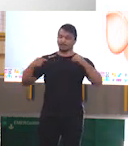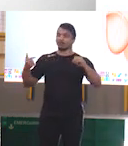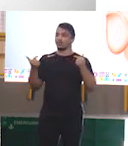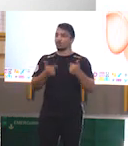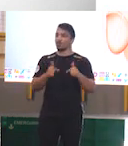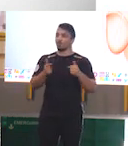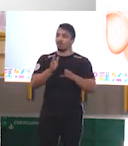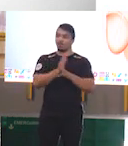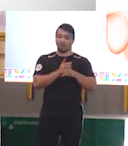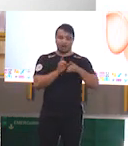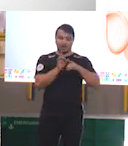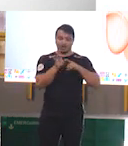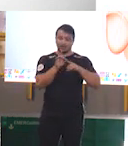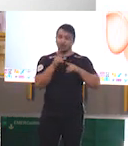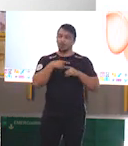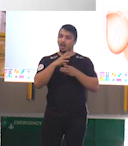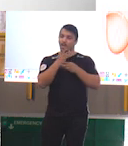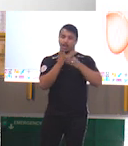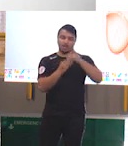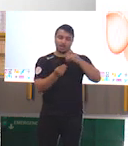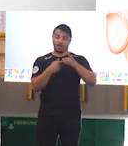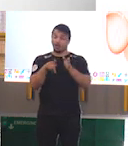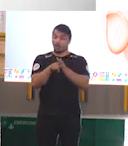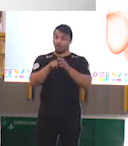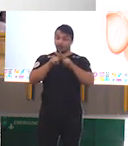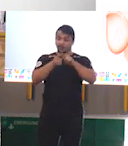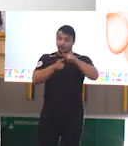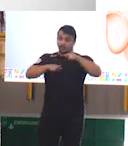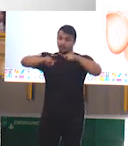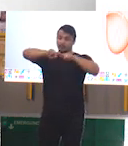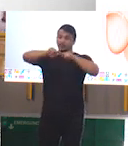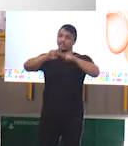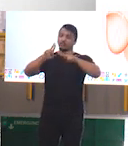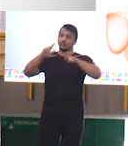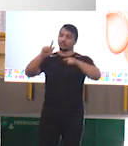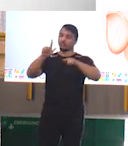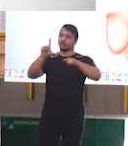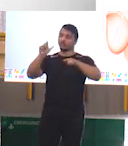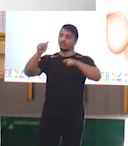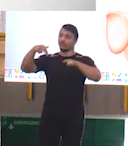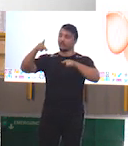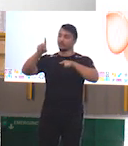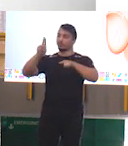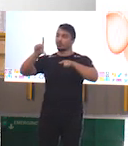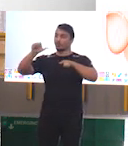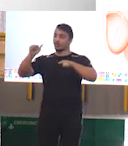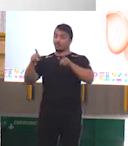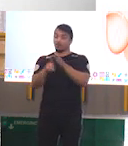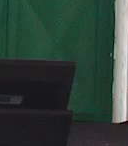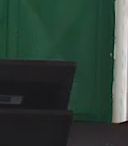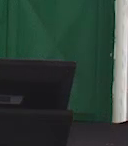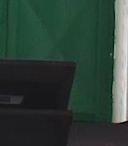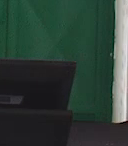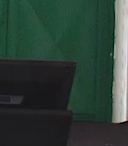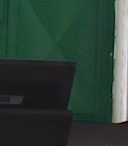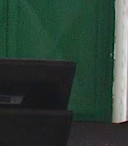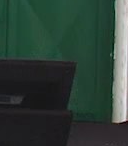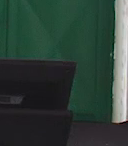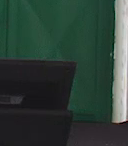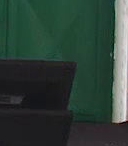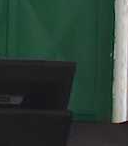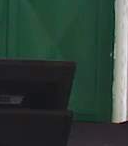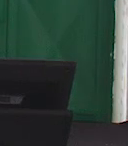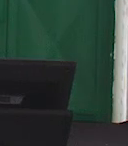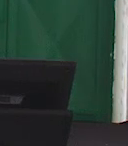pela secreção das glândulas seminais com a glândula prostática. O que acontece é a liberação de um